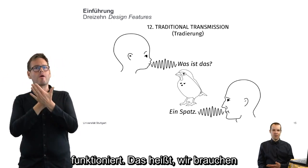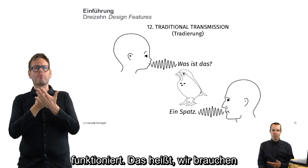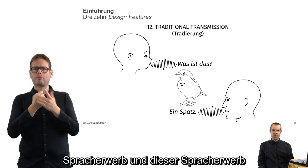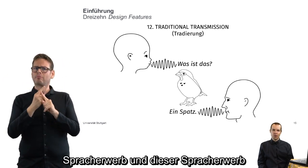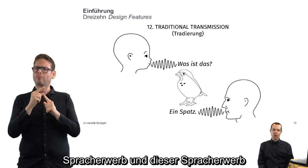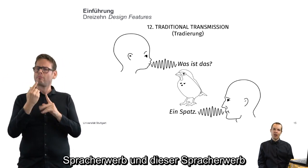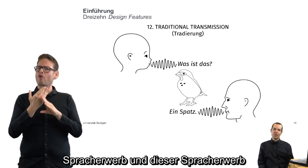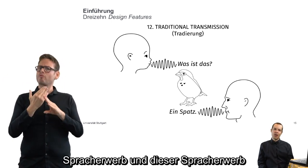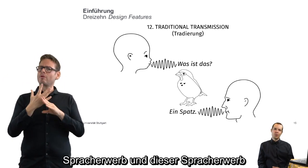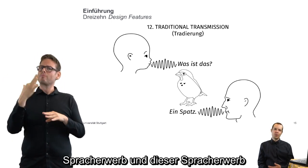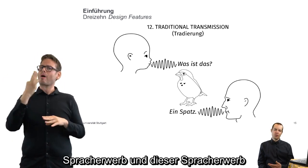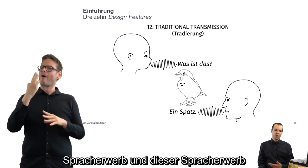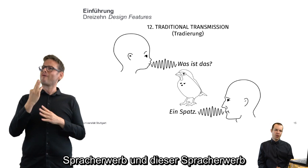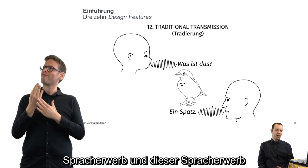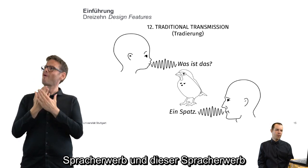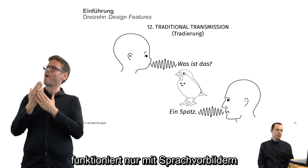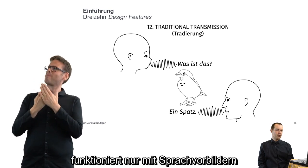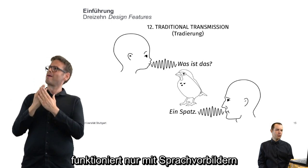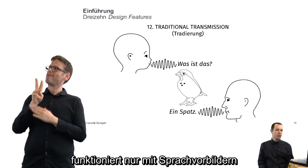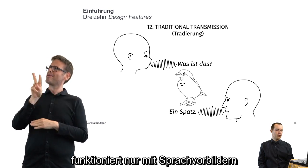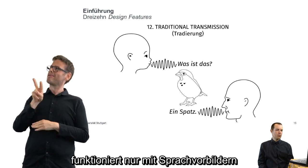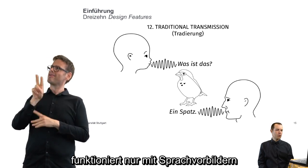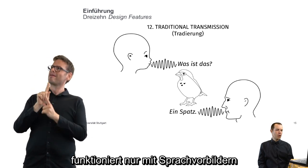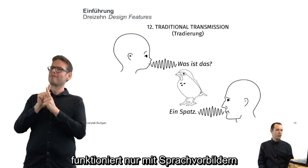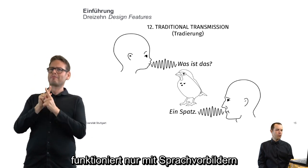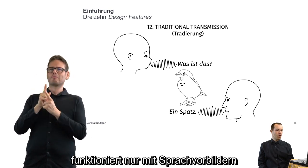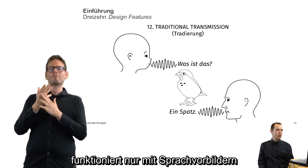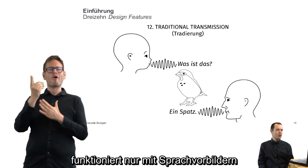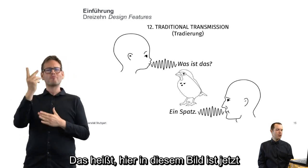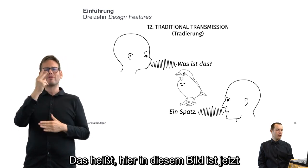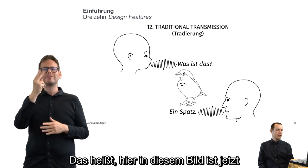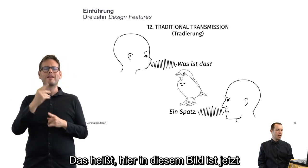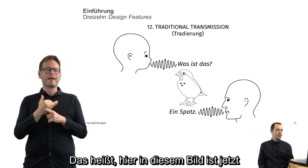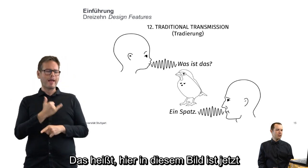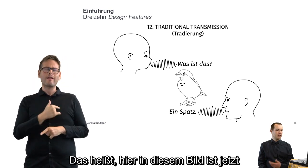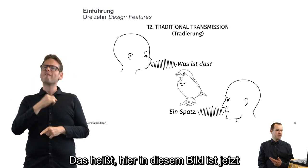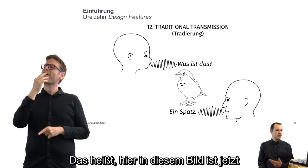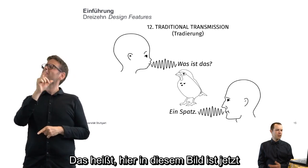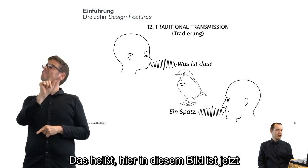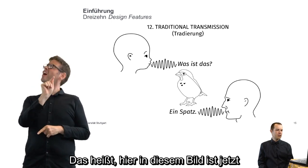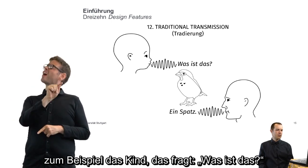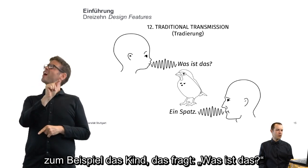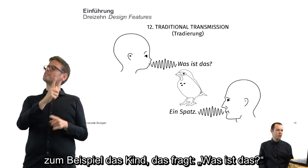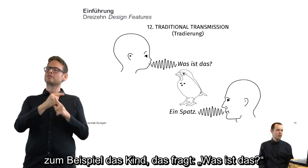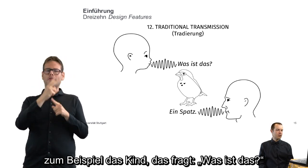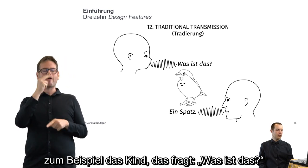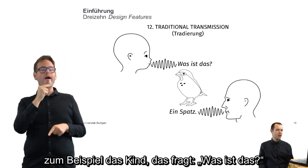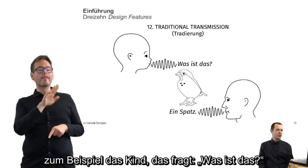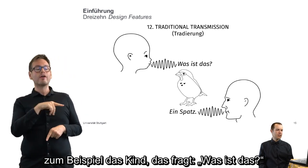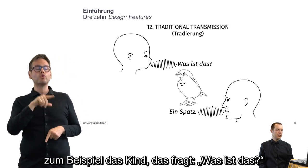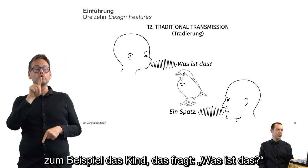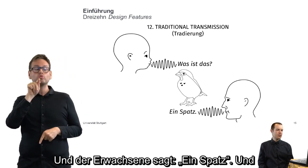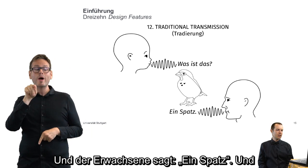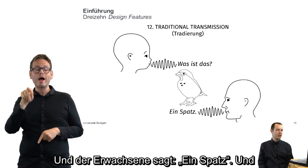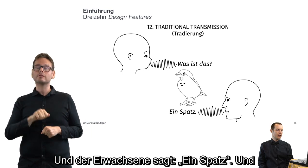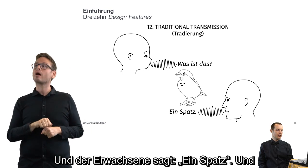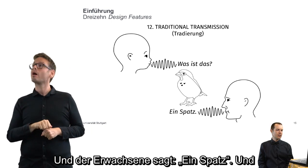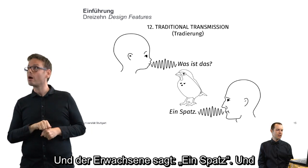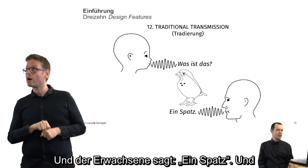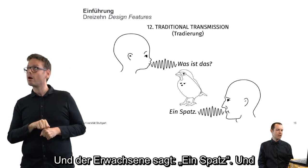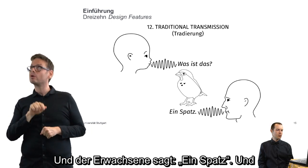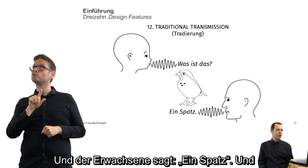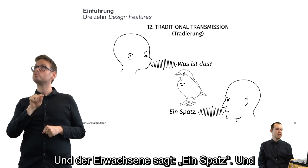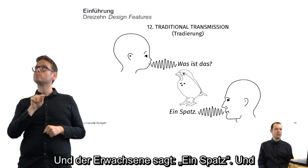Das heißt, wir brauchen Spracherwerb, und dieser Spracherwerb funktioniert nur mit Sprachvorbildern. Das heißt, hier in diesem Bild ist jetzt zum Beispiel das Kind fragt, was ist das, und der